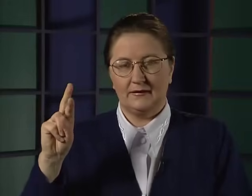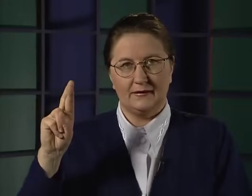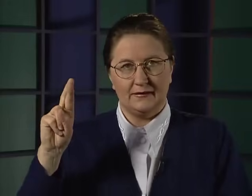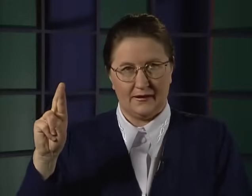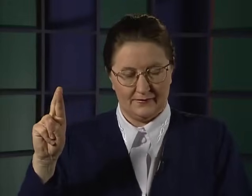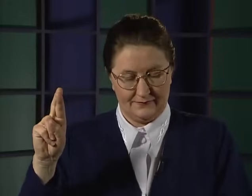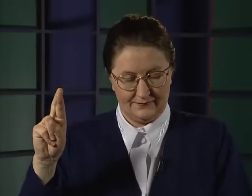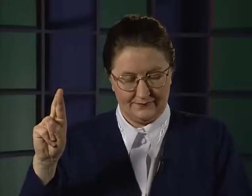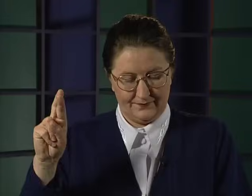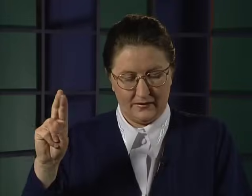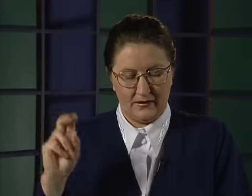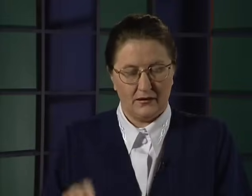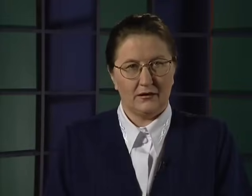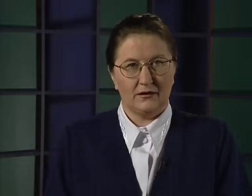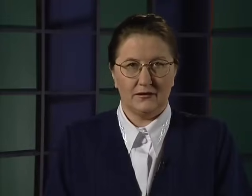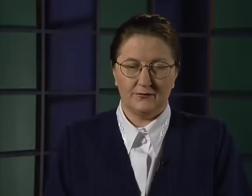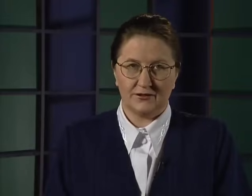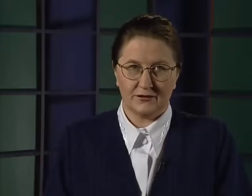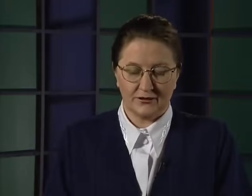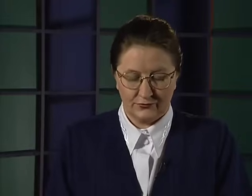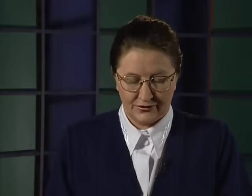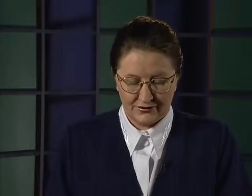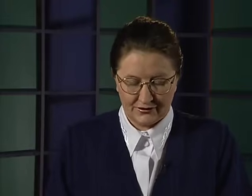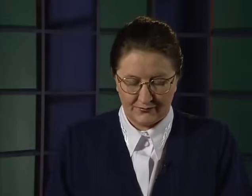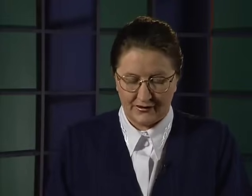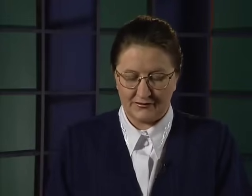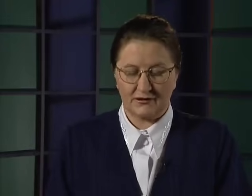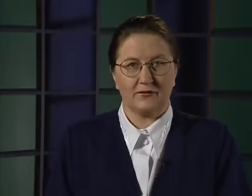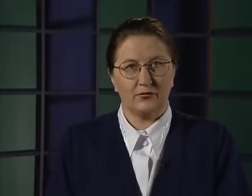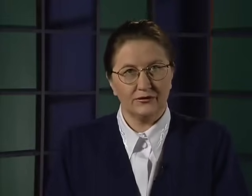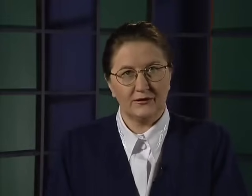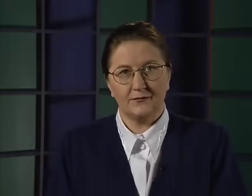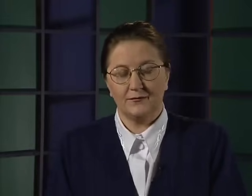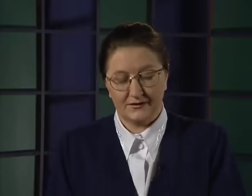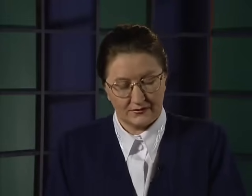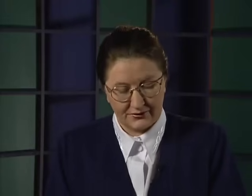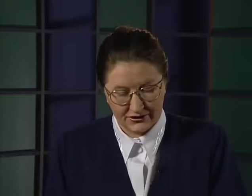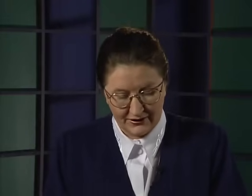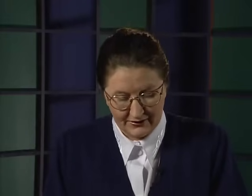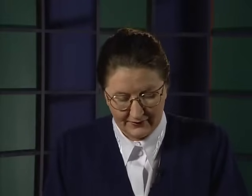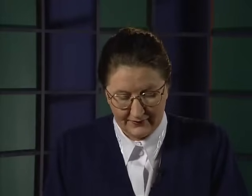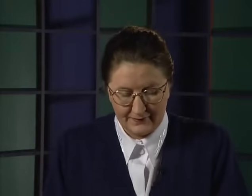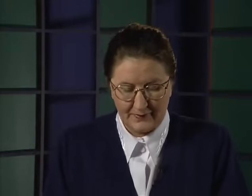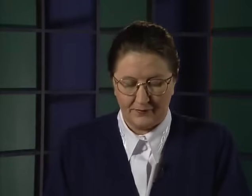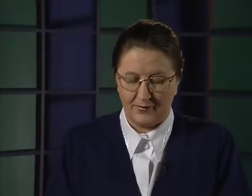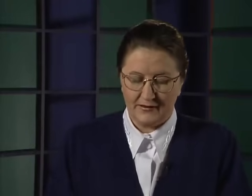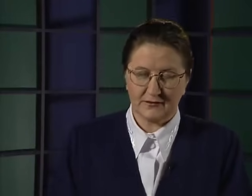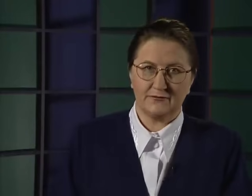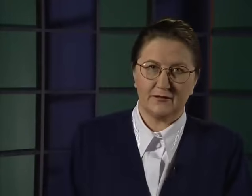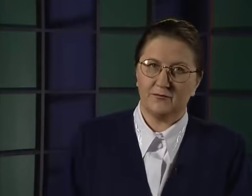Я. И, пожалуйста, научитесь показывать их свободно, без напряжения, пальцев и